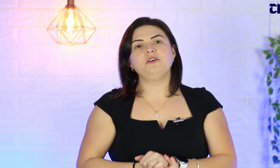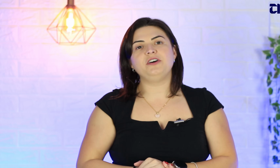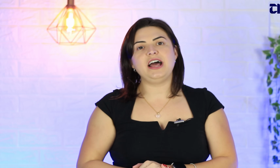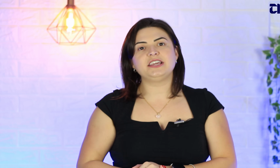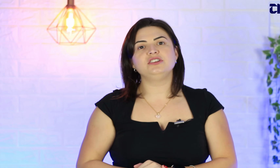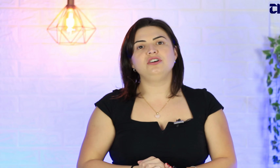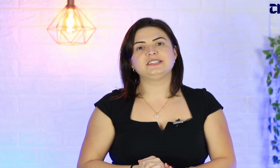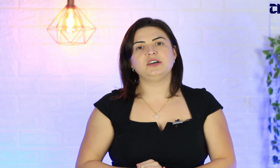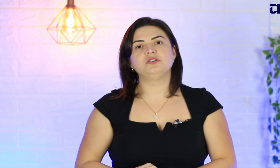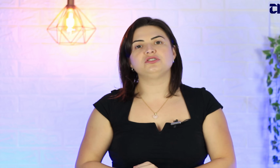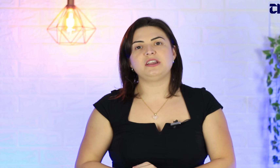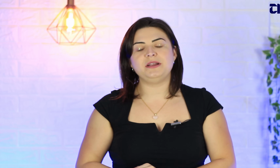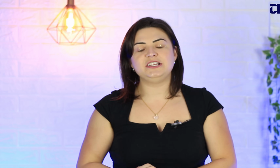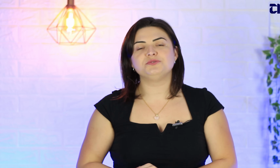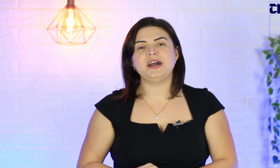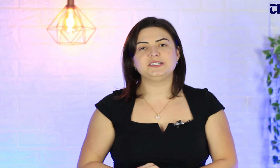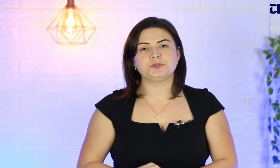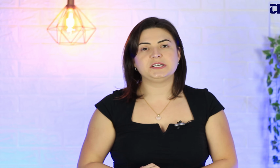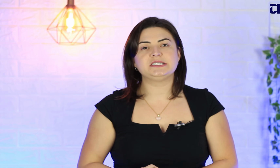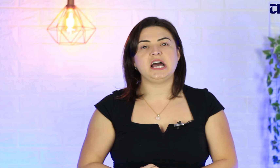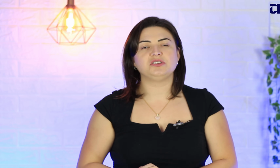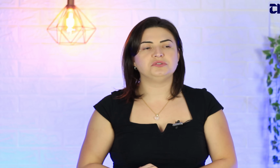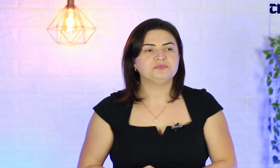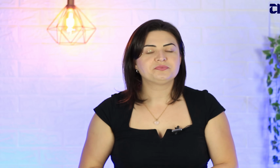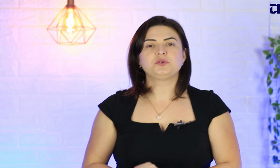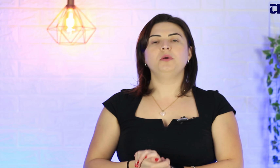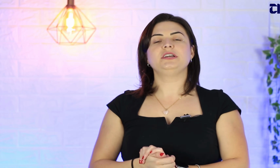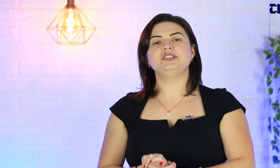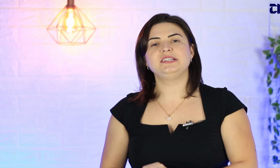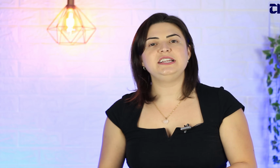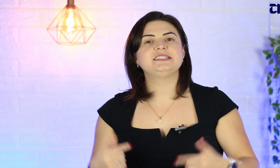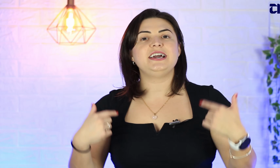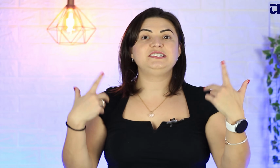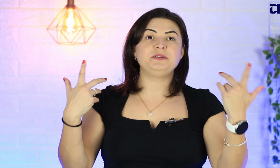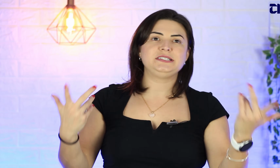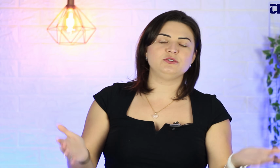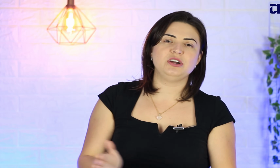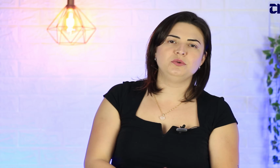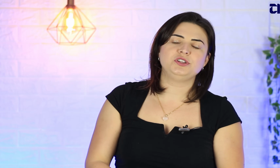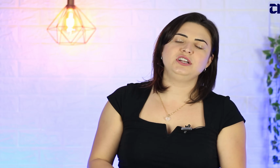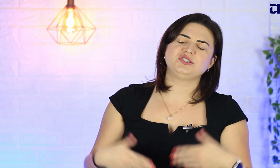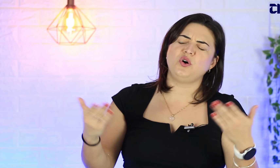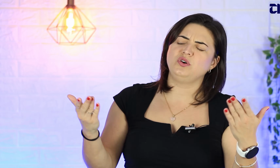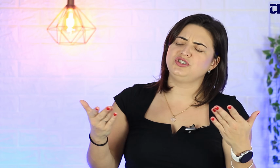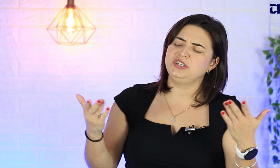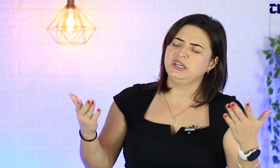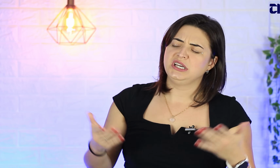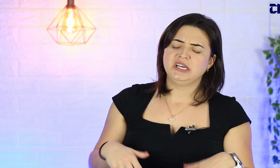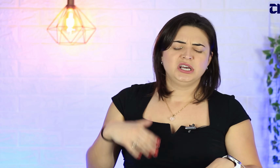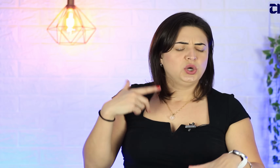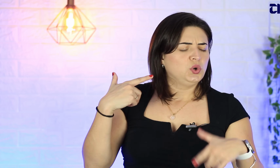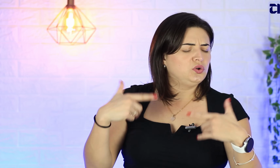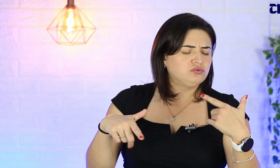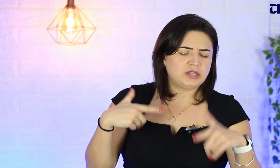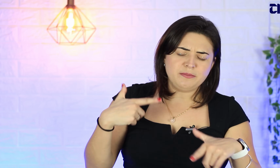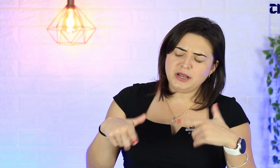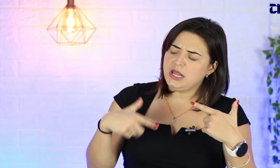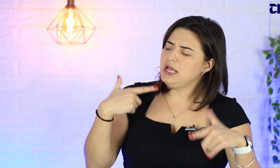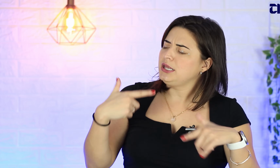se eu vou falar que, nossa, hoje eu trabalhei demais. Eu estou cansado. Como que a gente sinaliza? Aí, a expressão já muda. Olha só. Hoje, trabalhei,